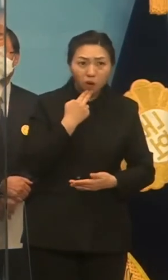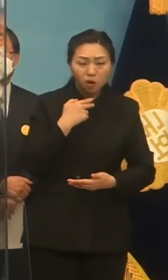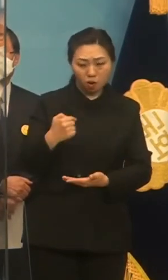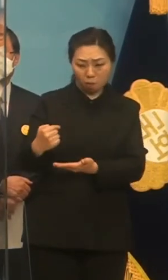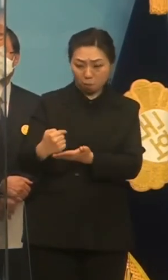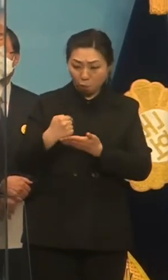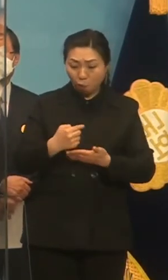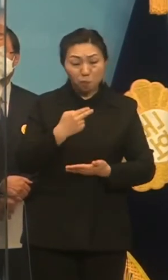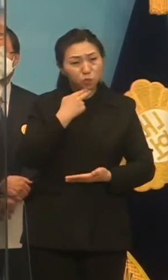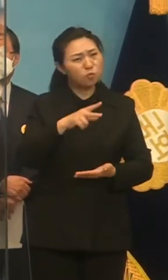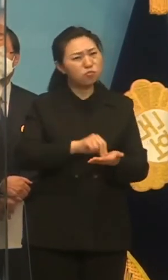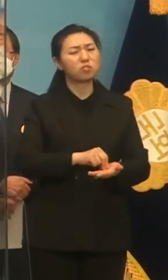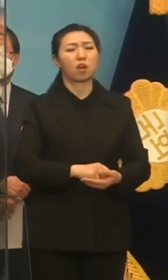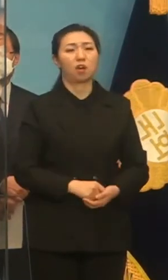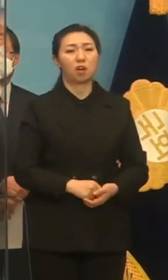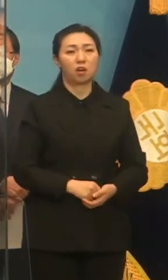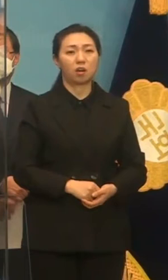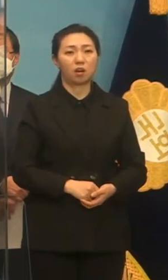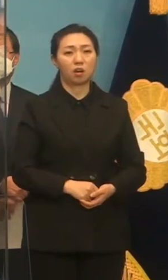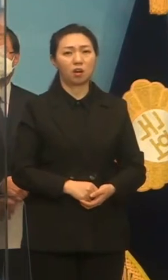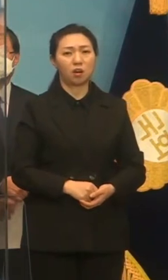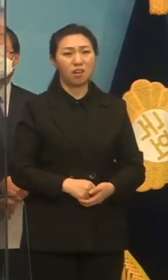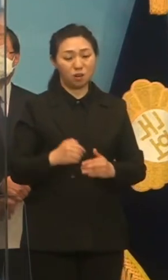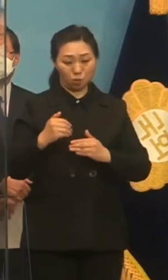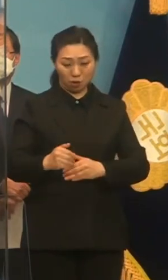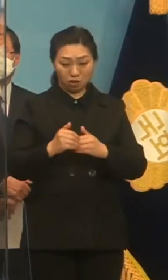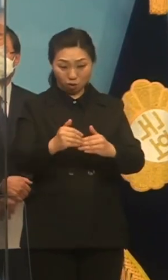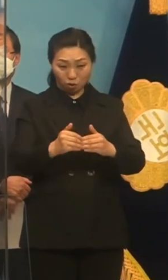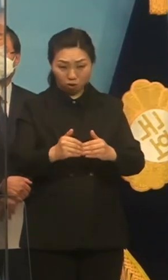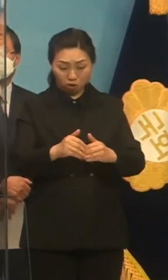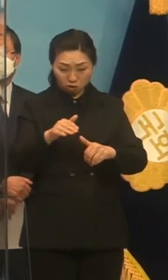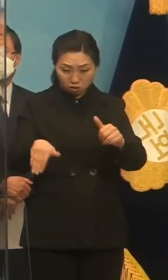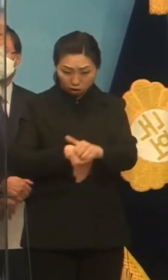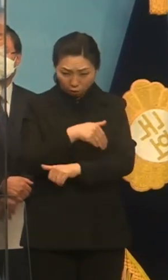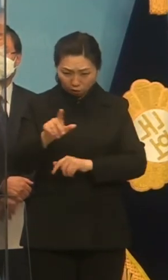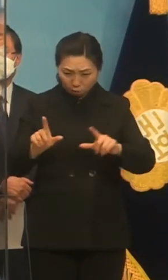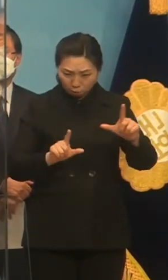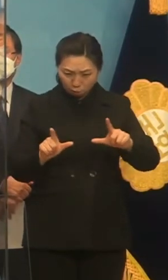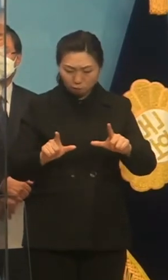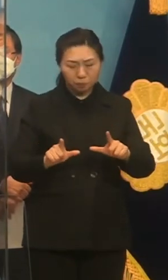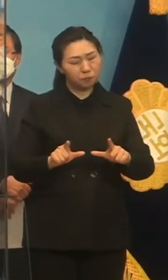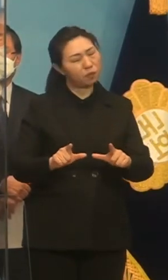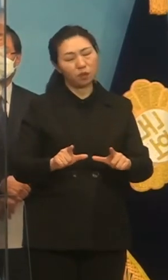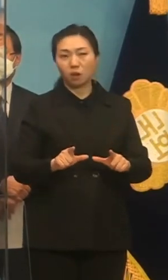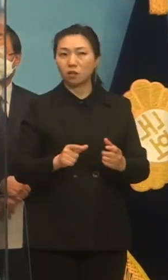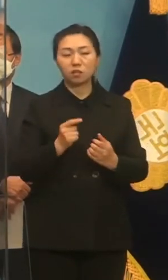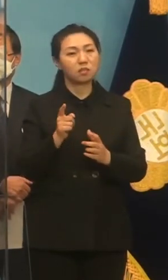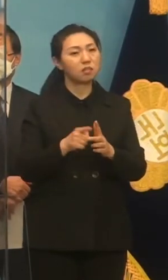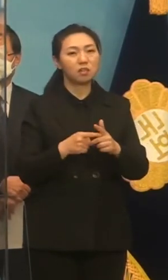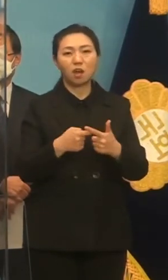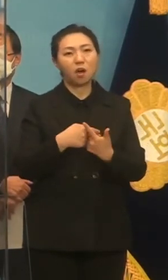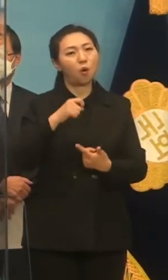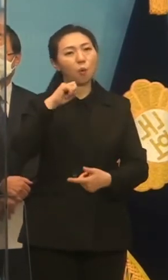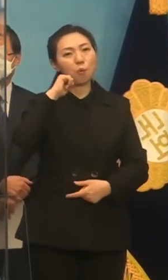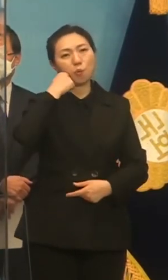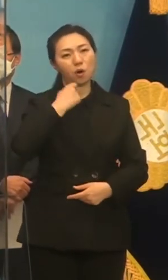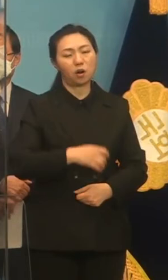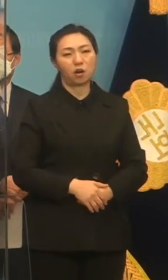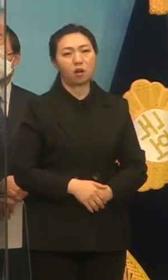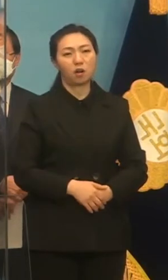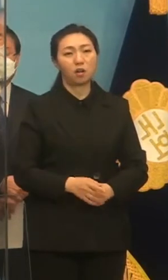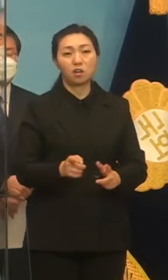말해 제안 그런 이상 귤 바나나 난 그렇게 향하게 4 이렇게 생각합니다